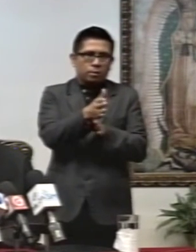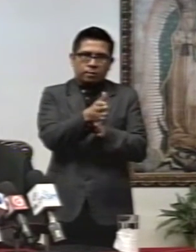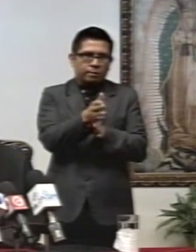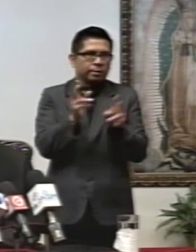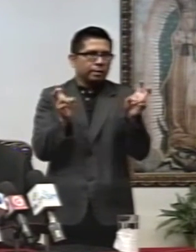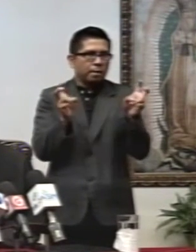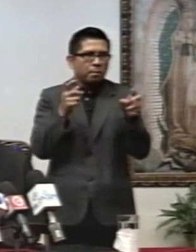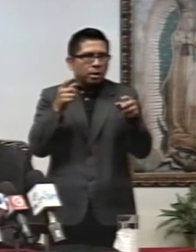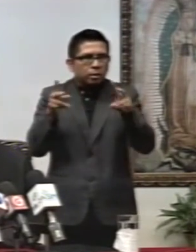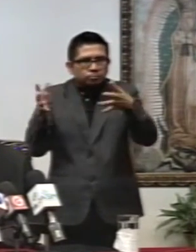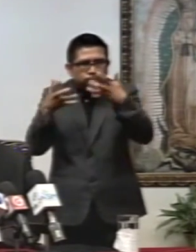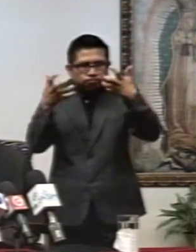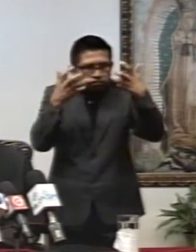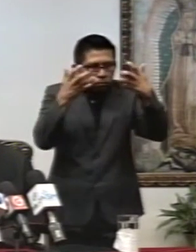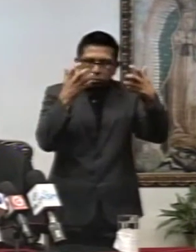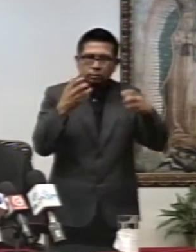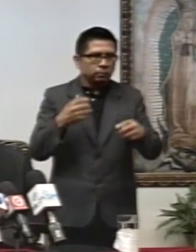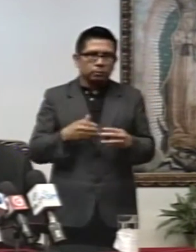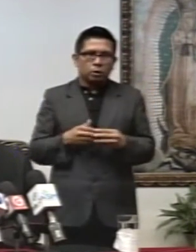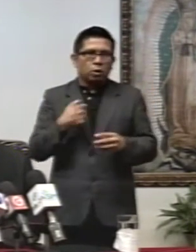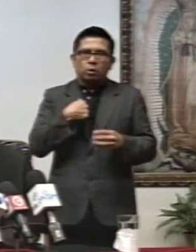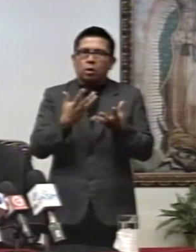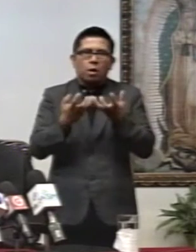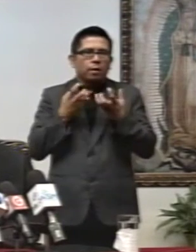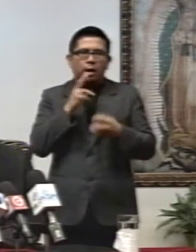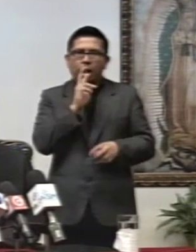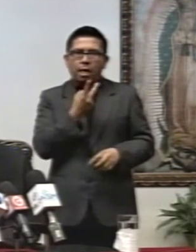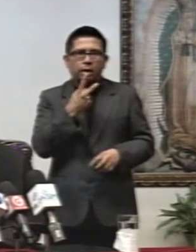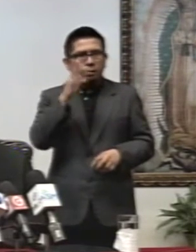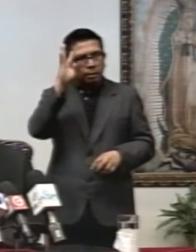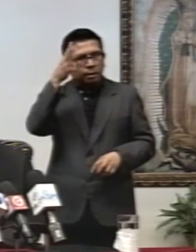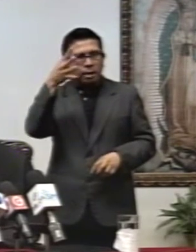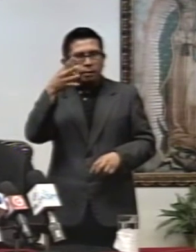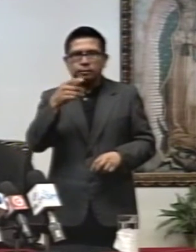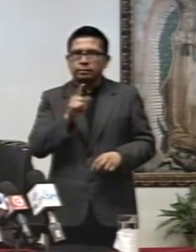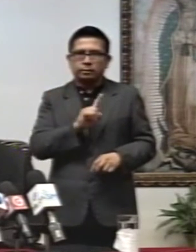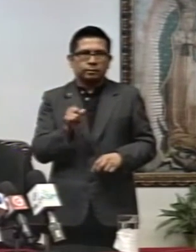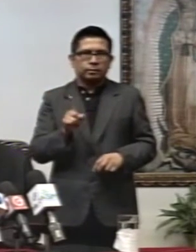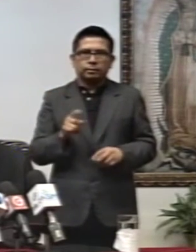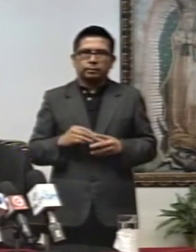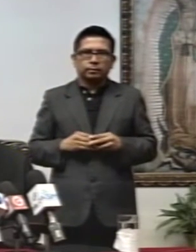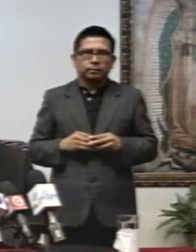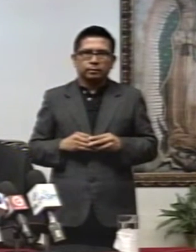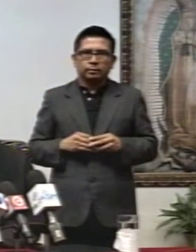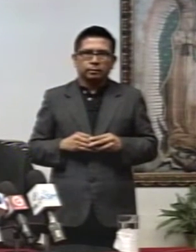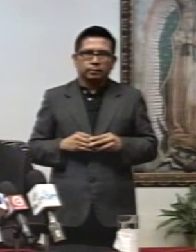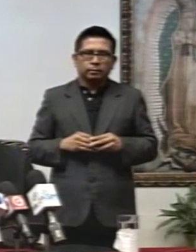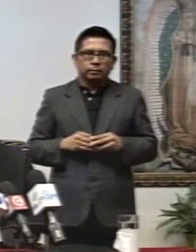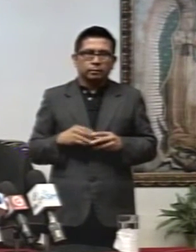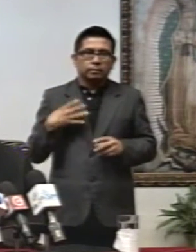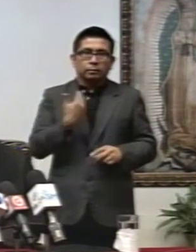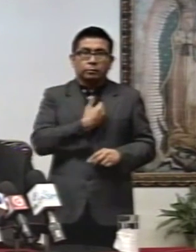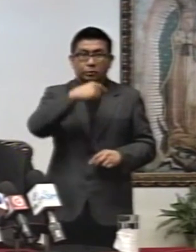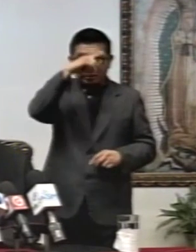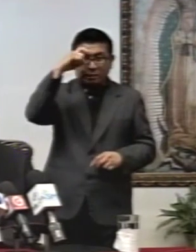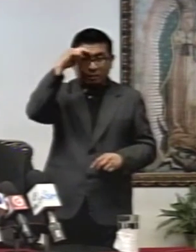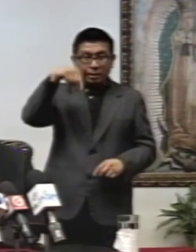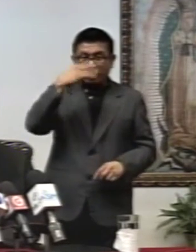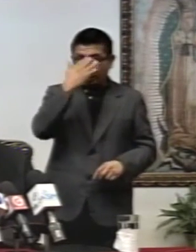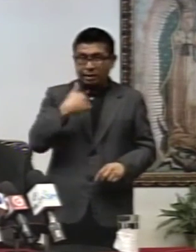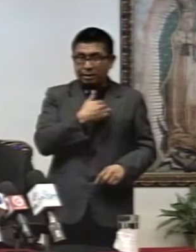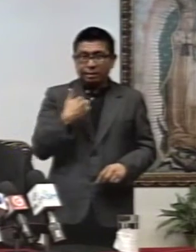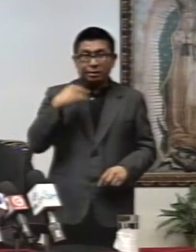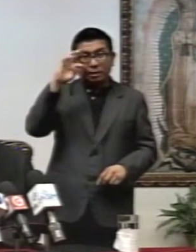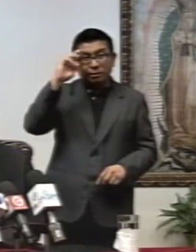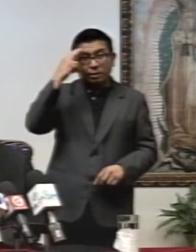mecanismos y no quiero decir cosas que no sean ciertas. Nuestra actividad es pastoral